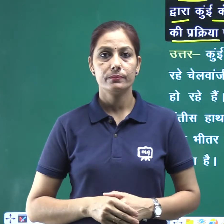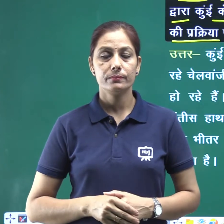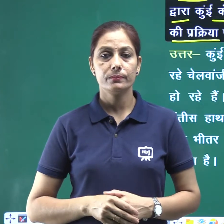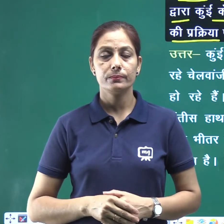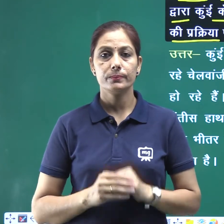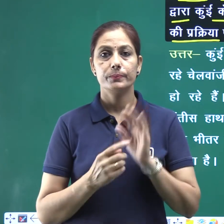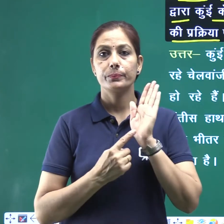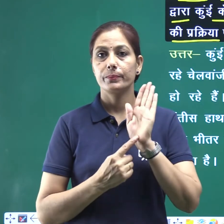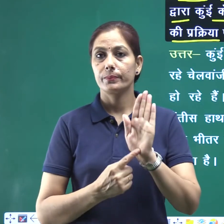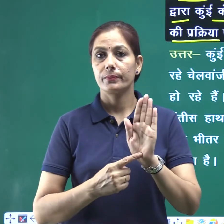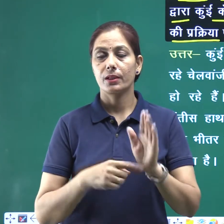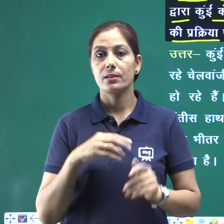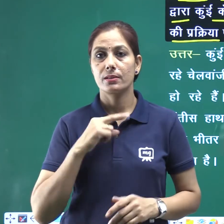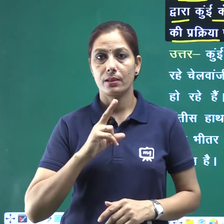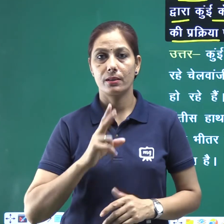प्रकाश डालिए।